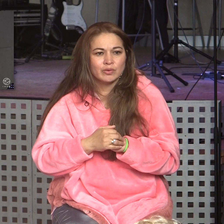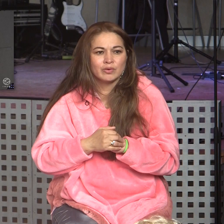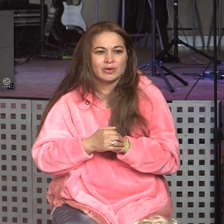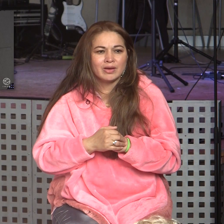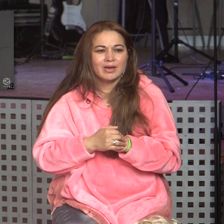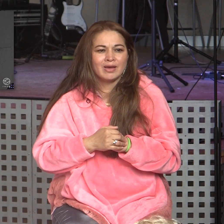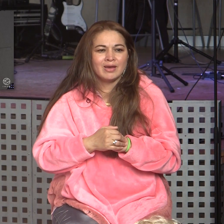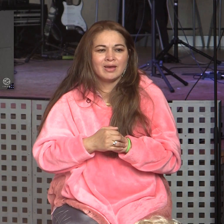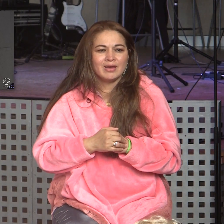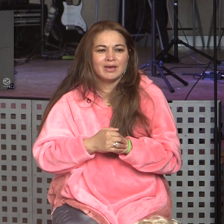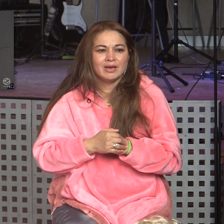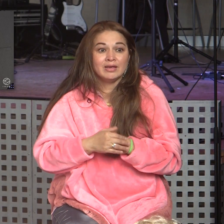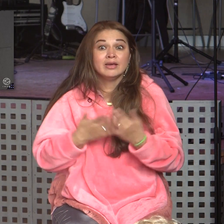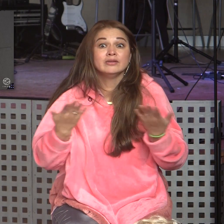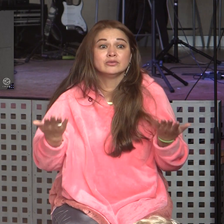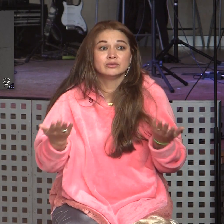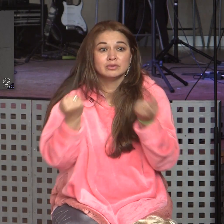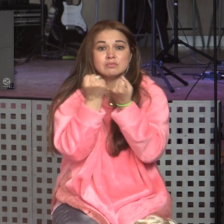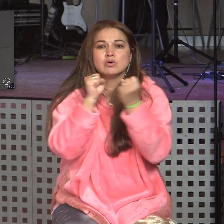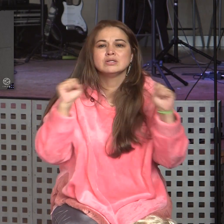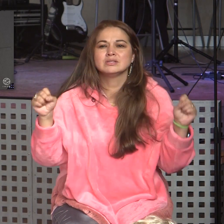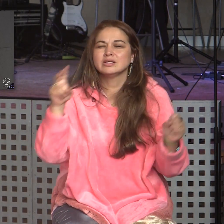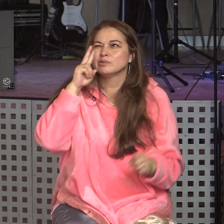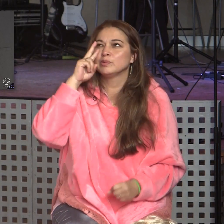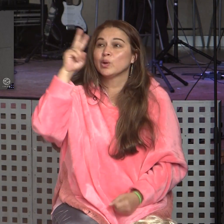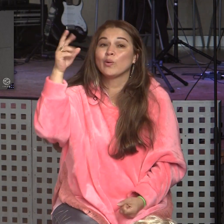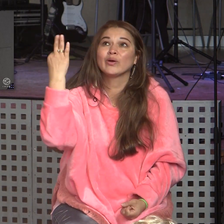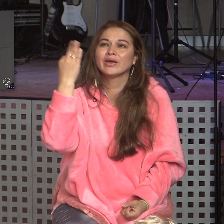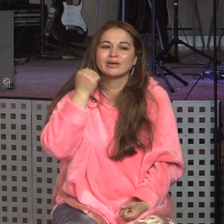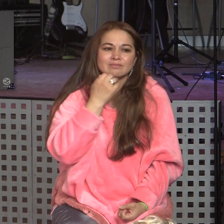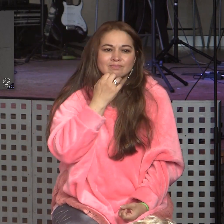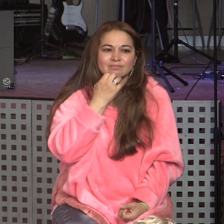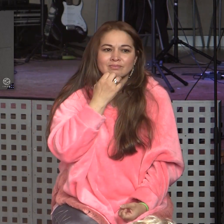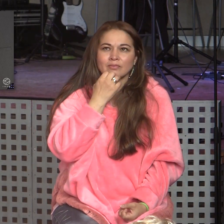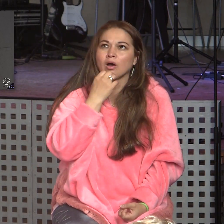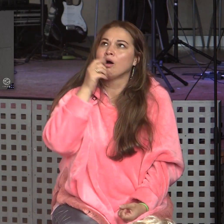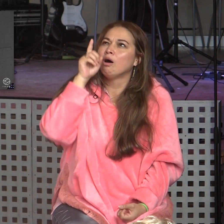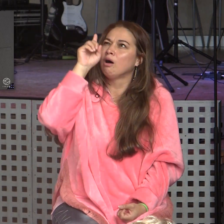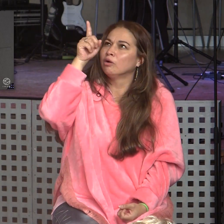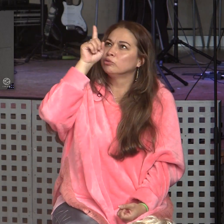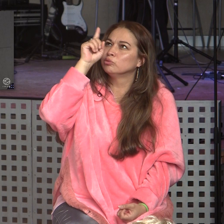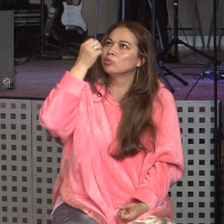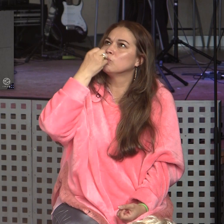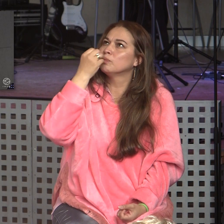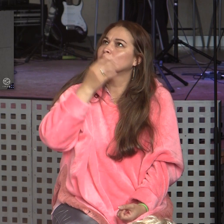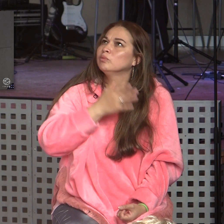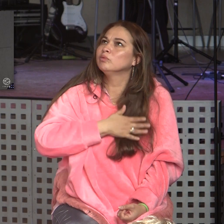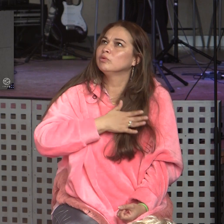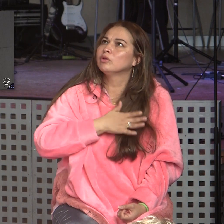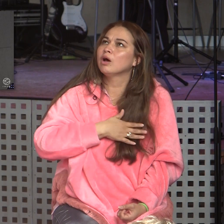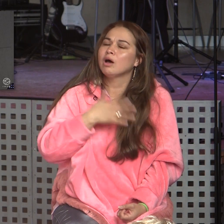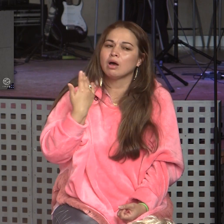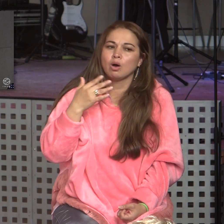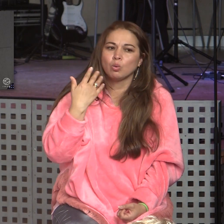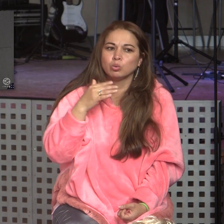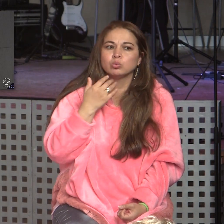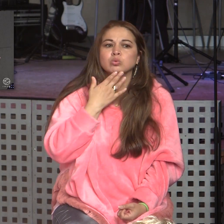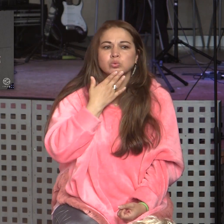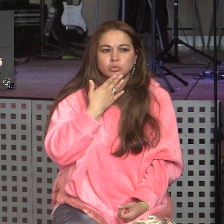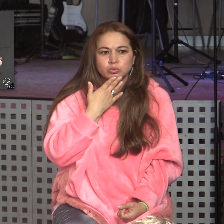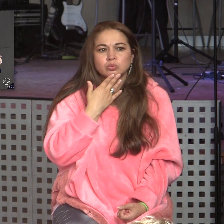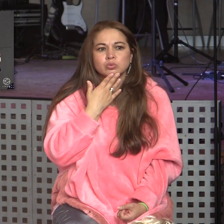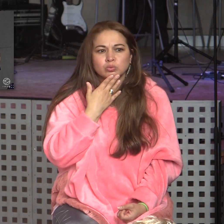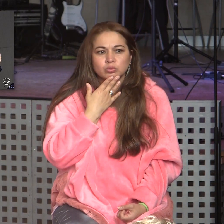de Dios. ¿Sabes qué podemos ver tú y yo? La bondad de Dios. Cuando tú y